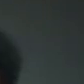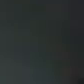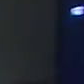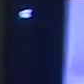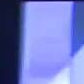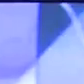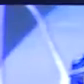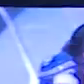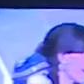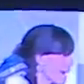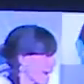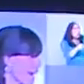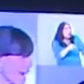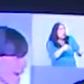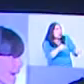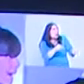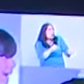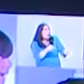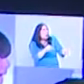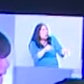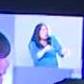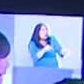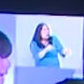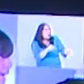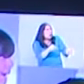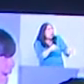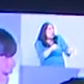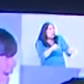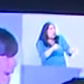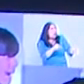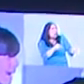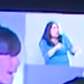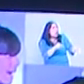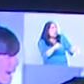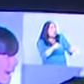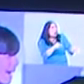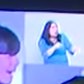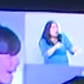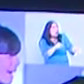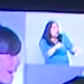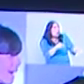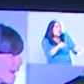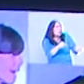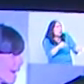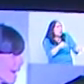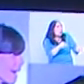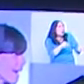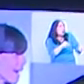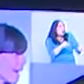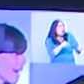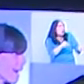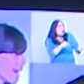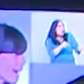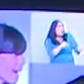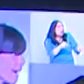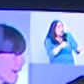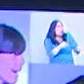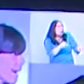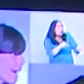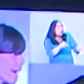Tú puedes trabajar, vas a enfocar tu trabajo solamente para las personas sordas o puedes trabajar también o enseñarles